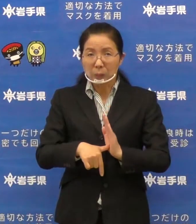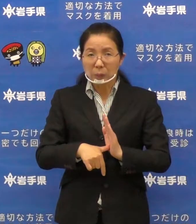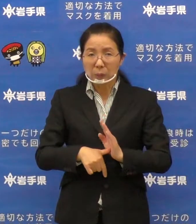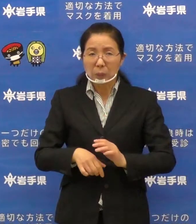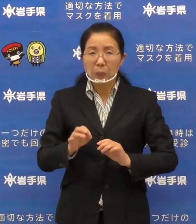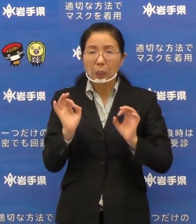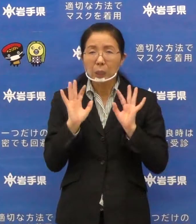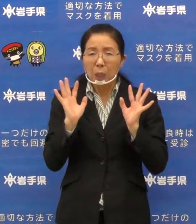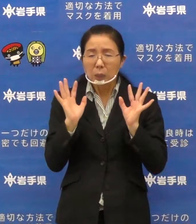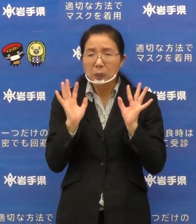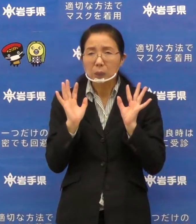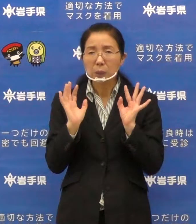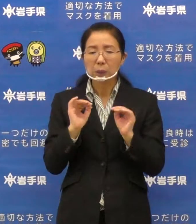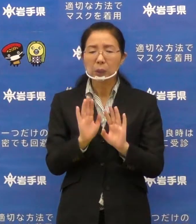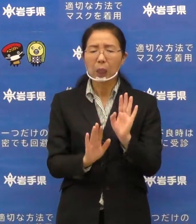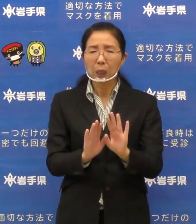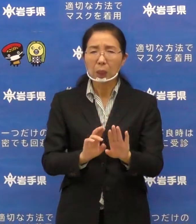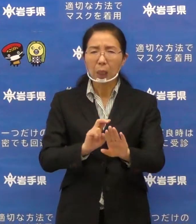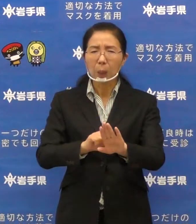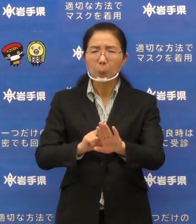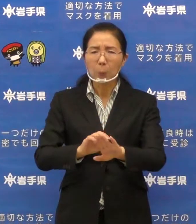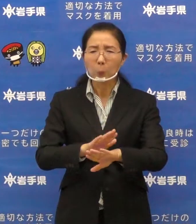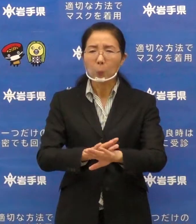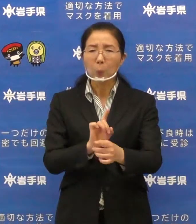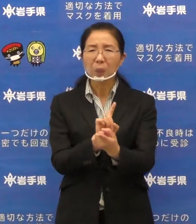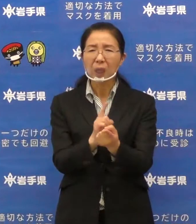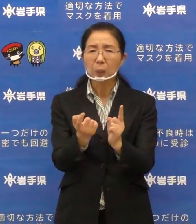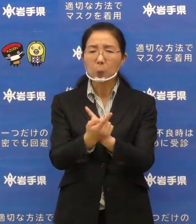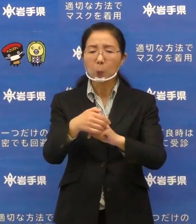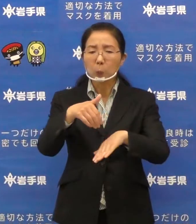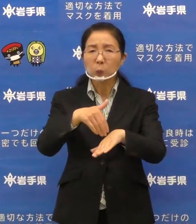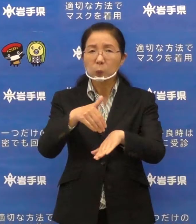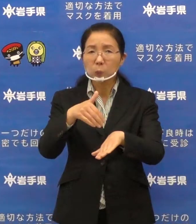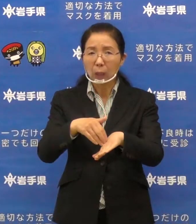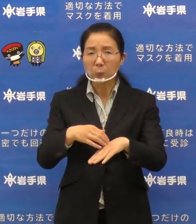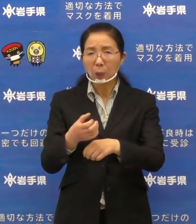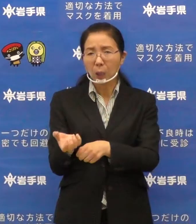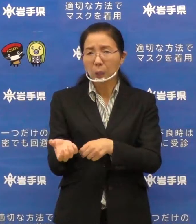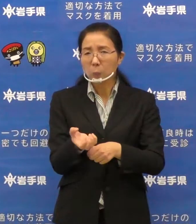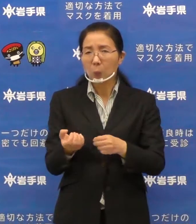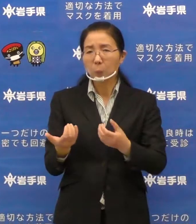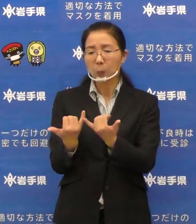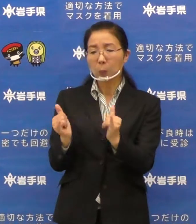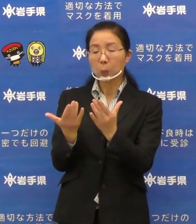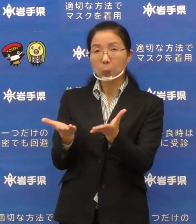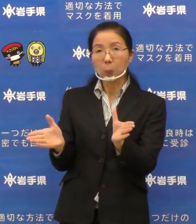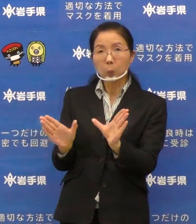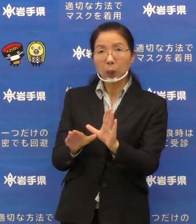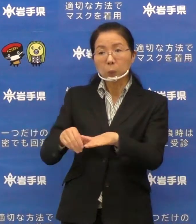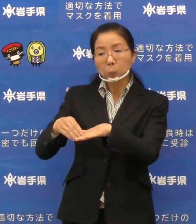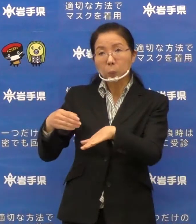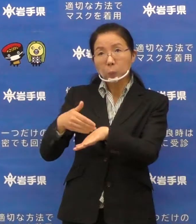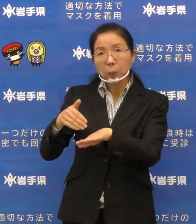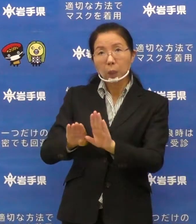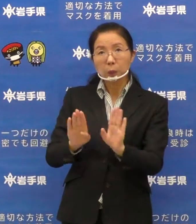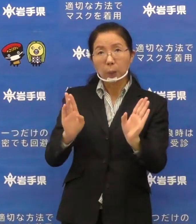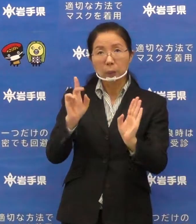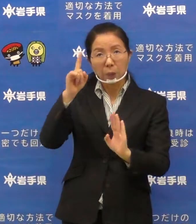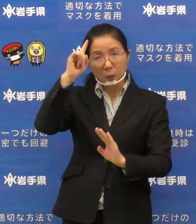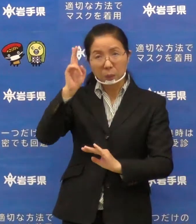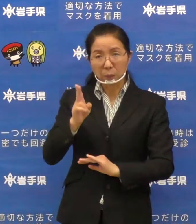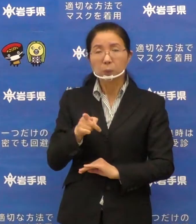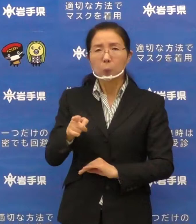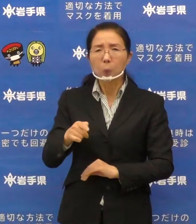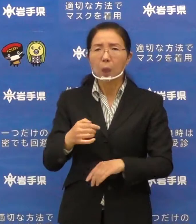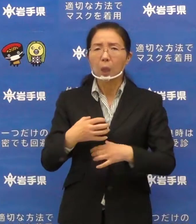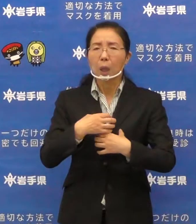に何かあった場合の、体温訓練が消防隊員などの間で行われたんですけれども、県として、まあ、そういった何か大